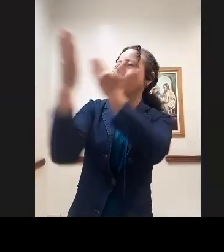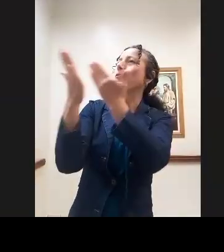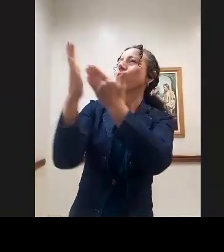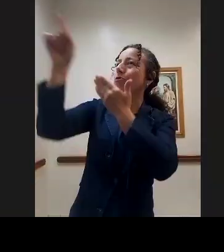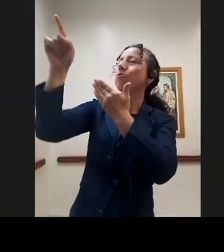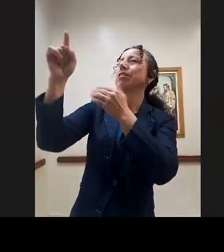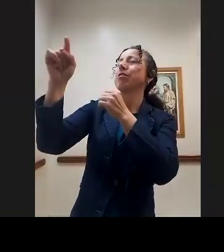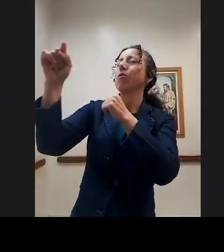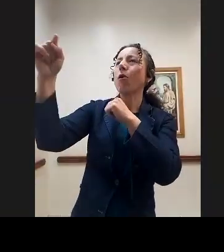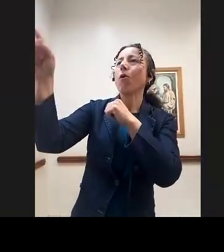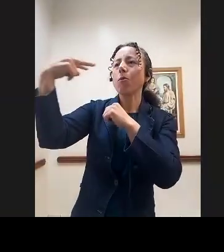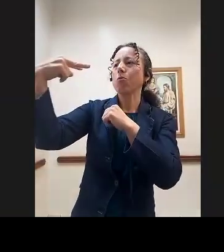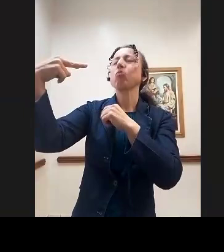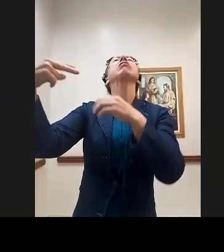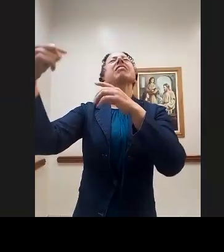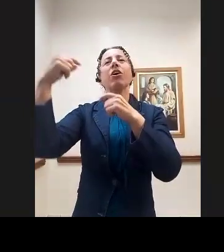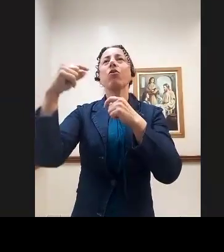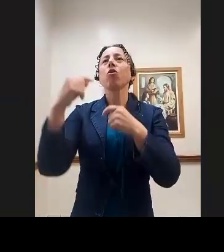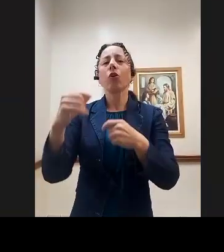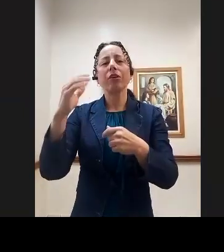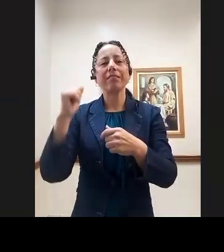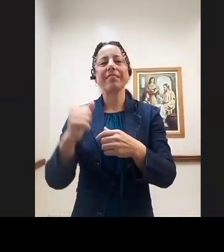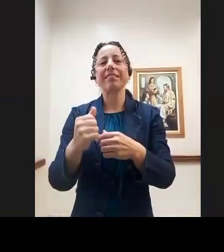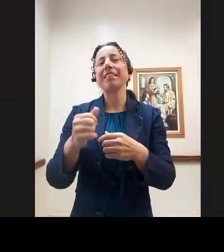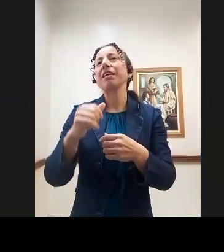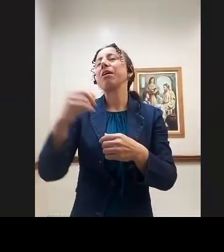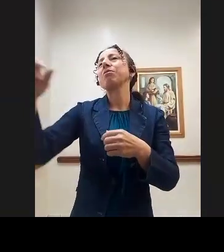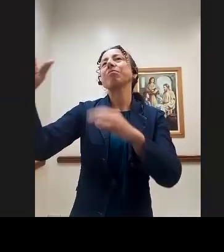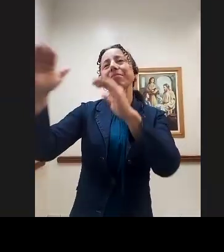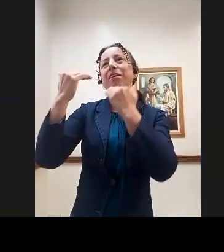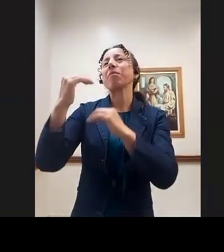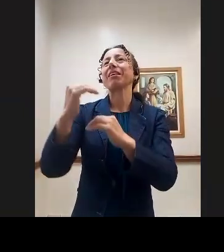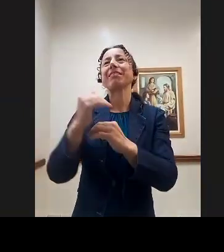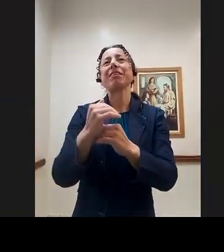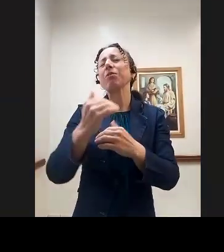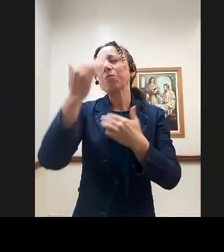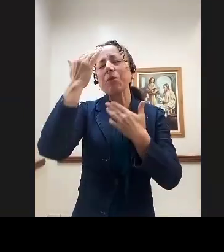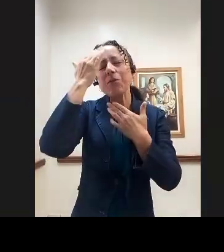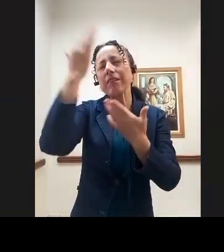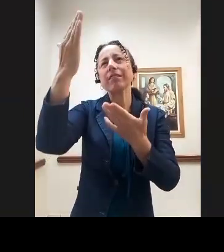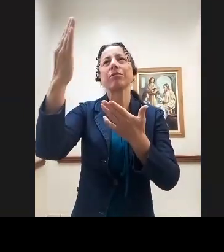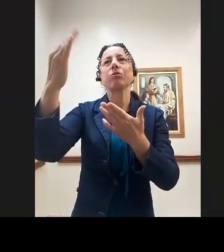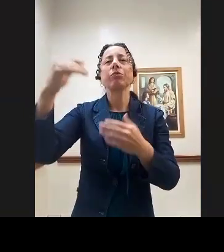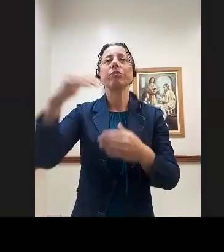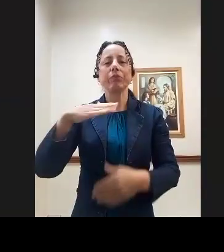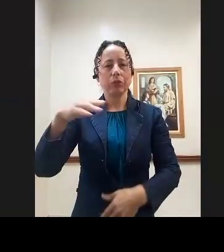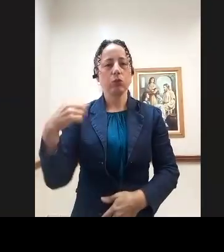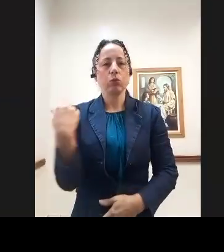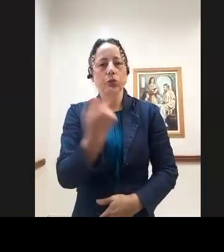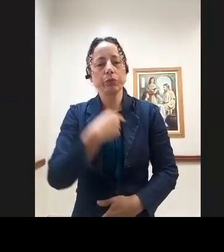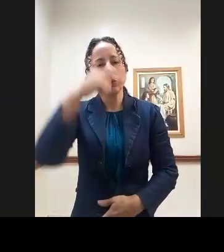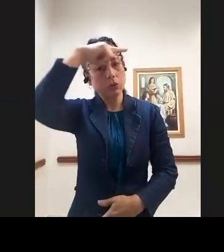tudo certo, estou aqui. Essa é uma mensagem que ele tem sempre para nós. Eu sou muito grata pelo nosso profeta,